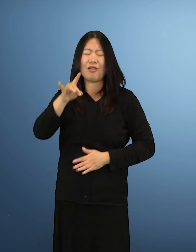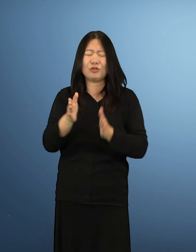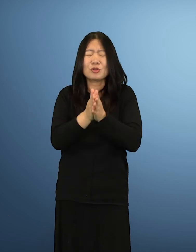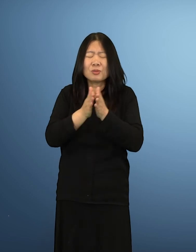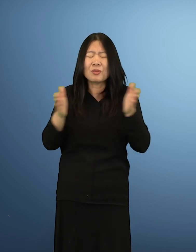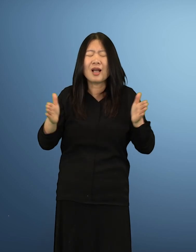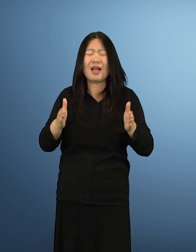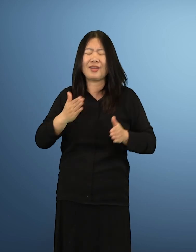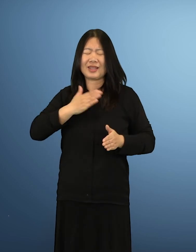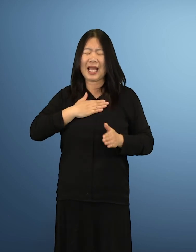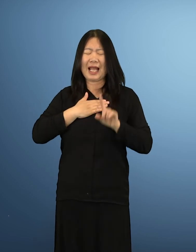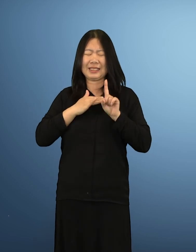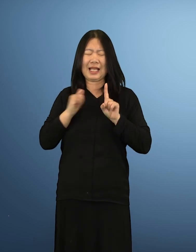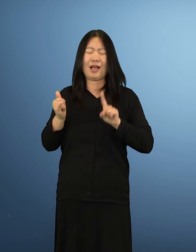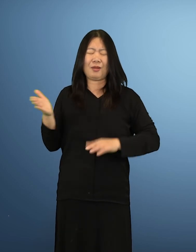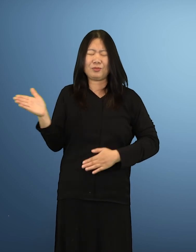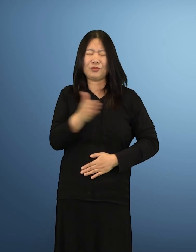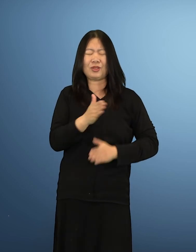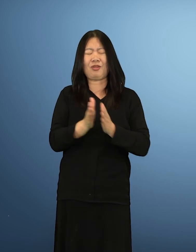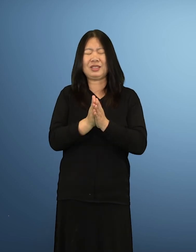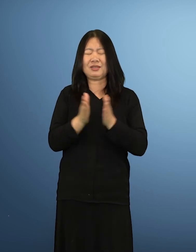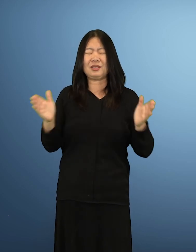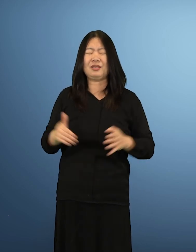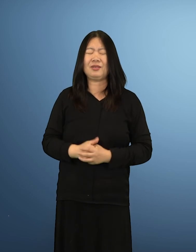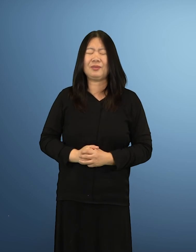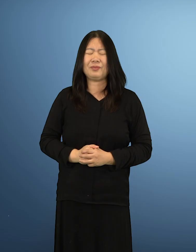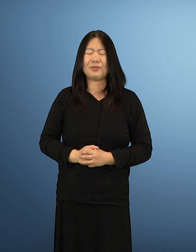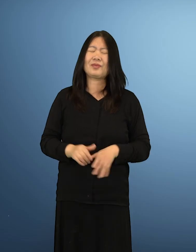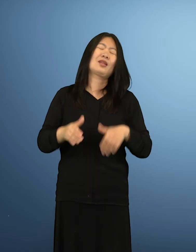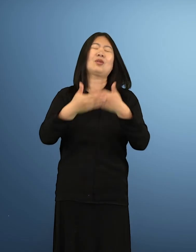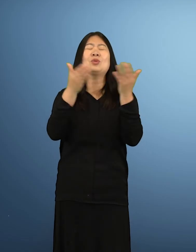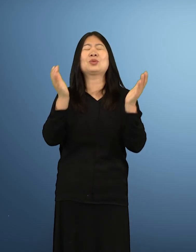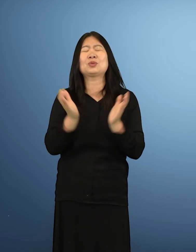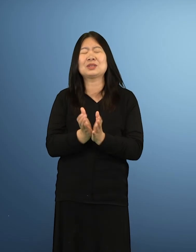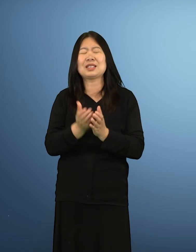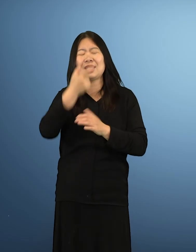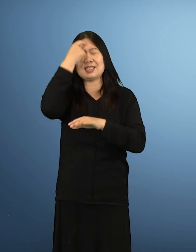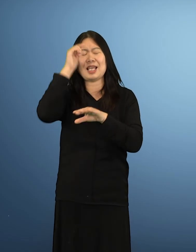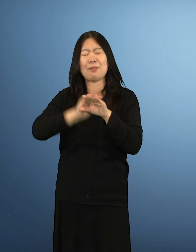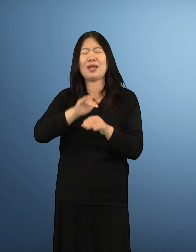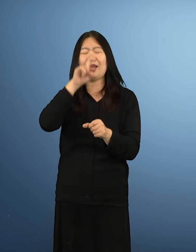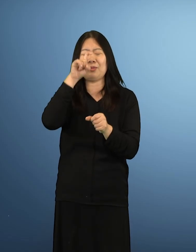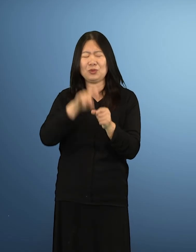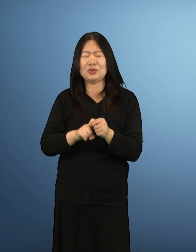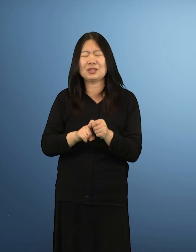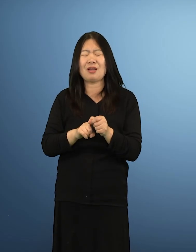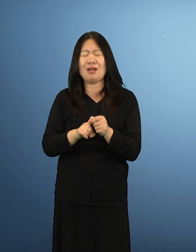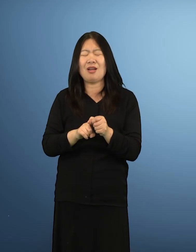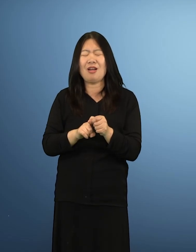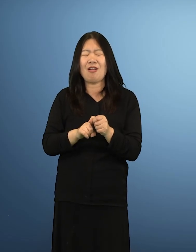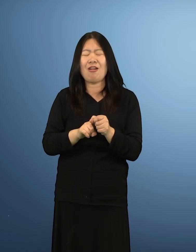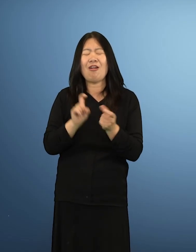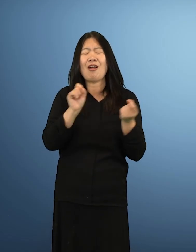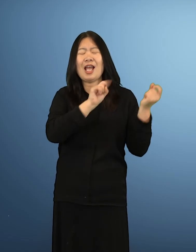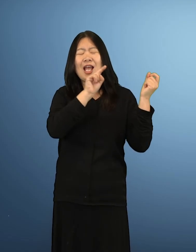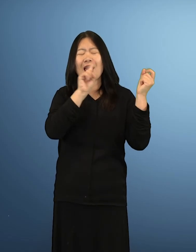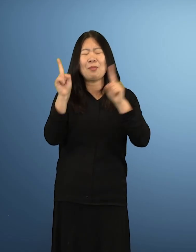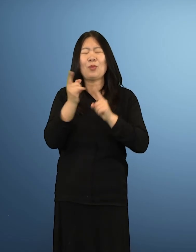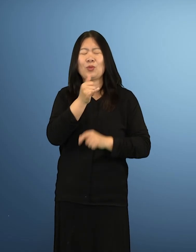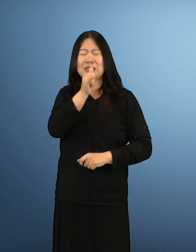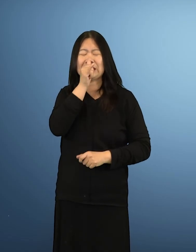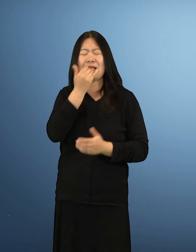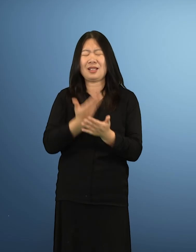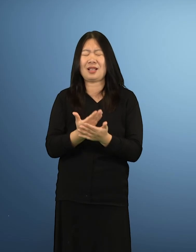출발은 나 한 사람으로부터 공동체 제의적 예배가 회복되게 하여